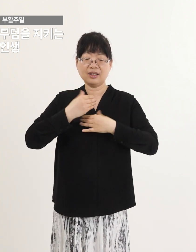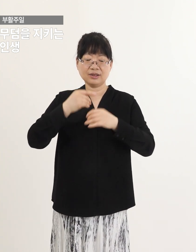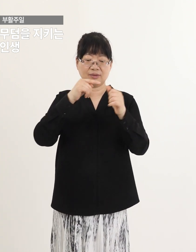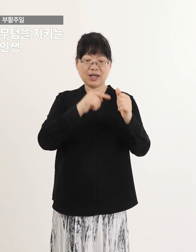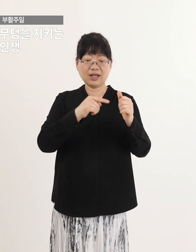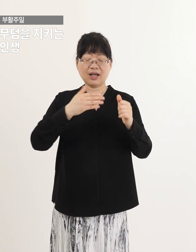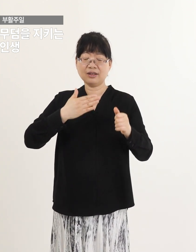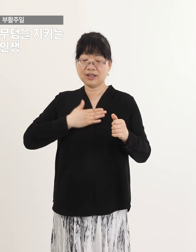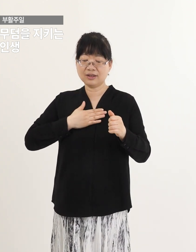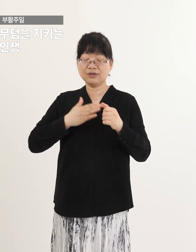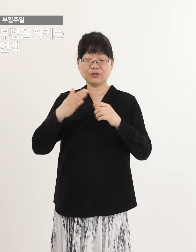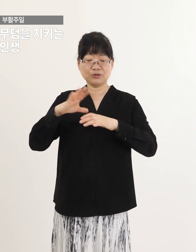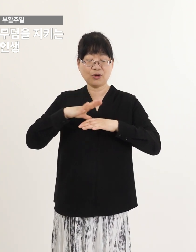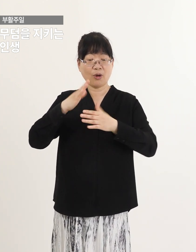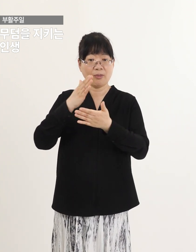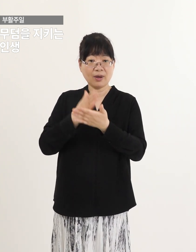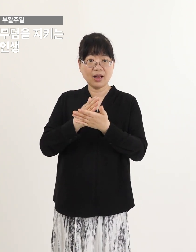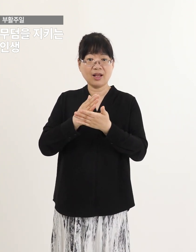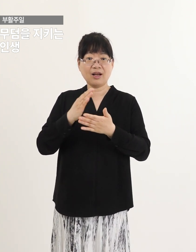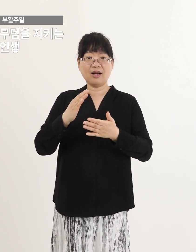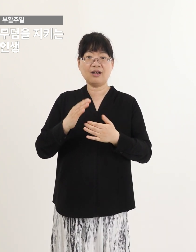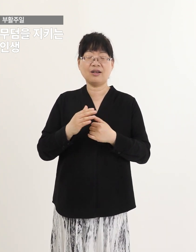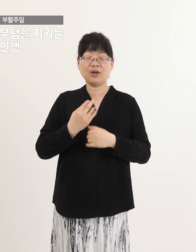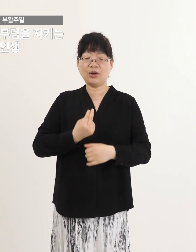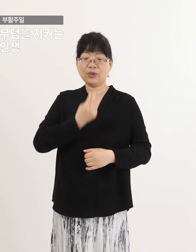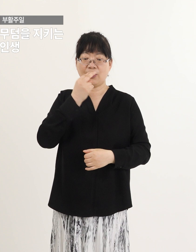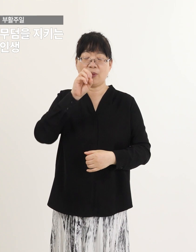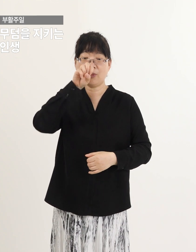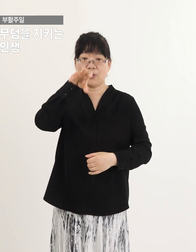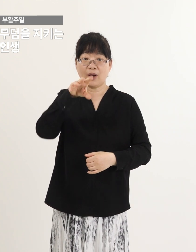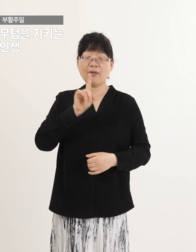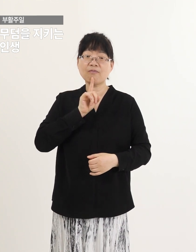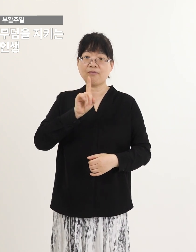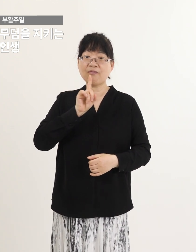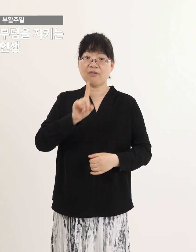내니 두려워하지 말라 숨을 내쉬며 이르시되